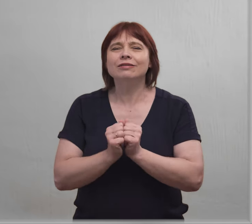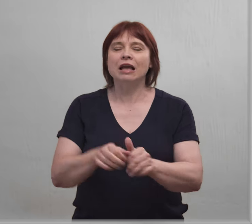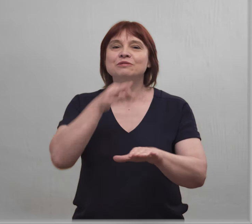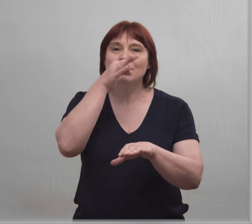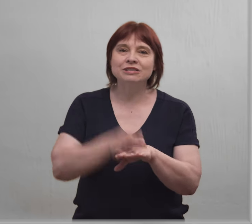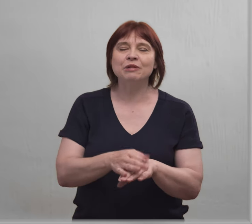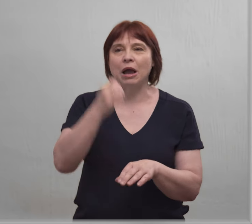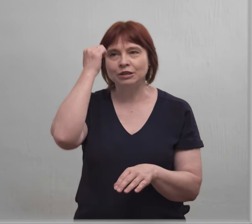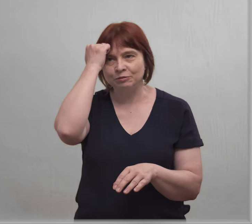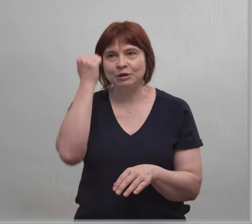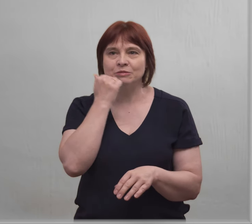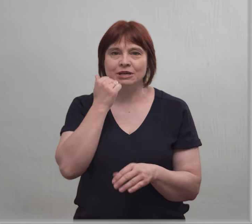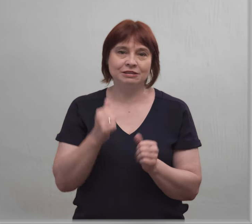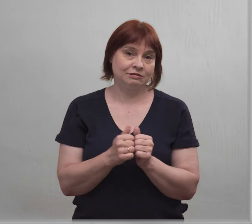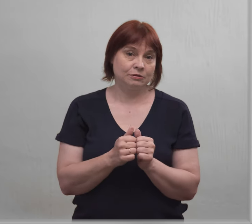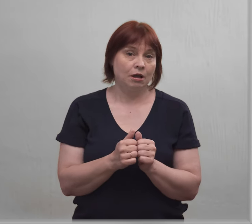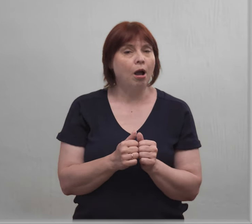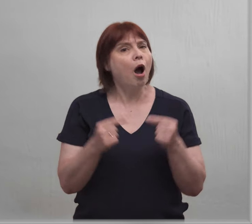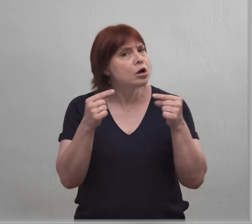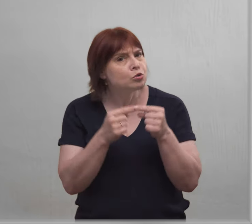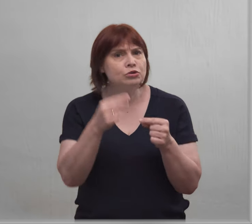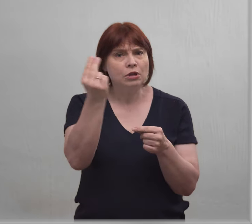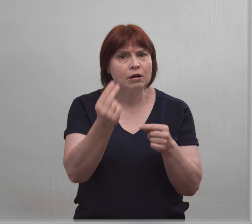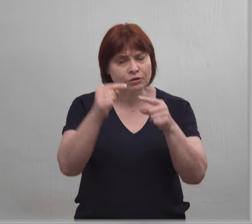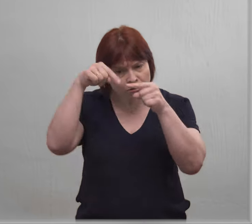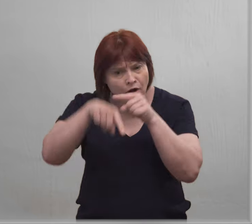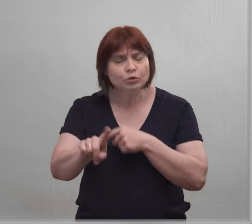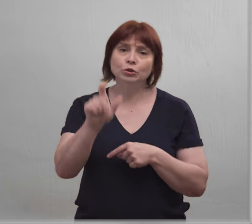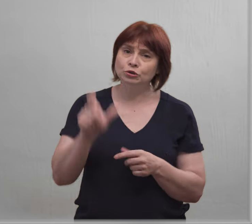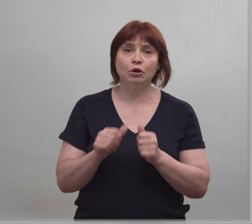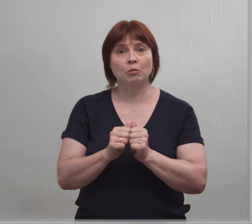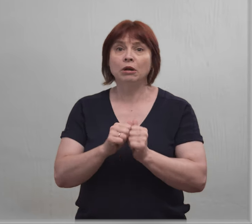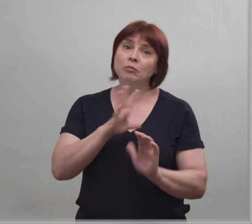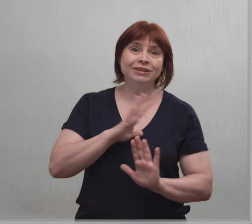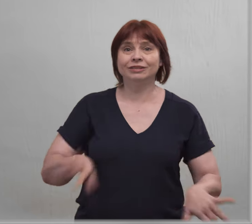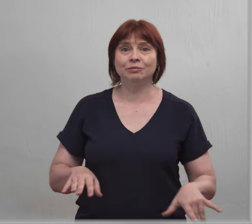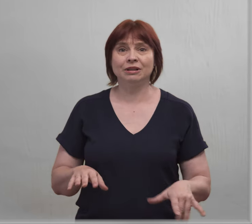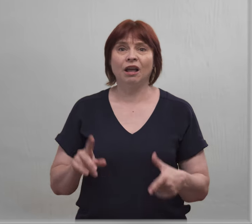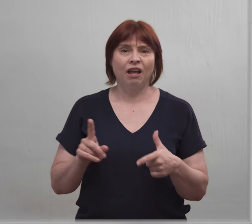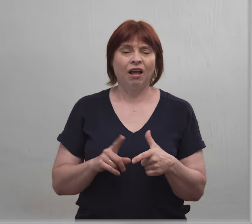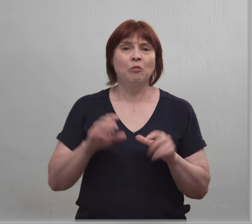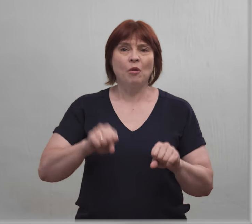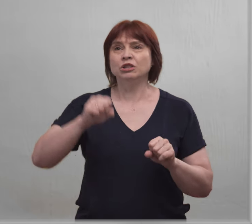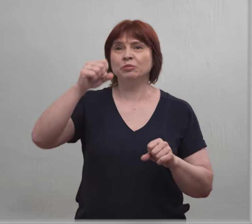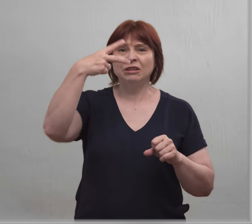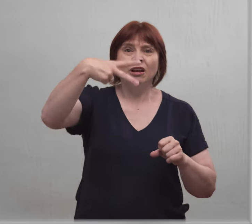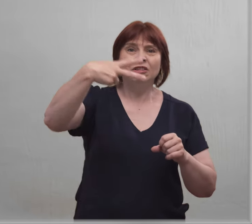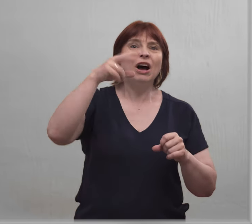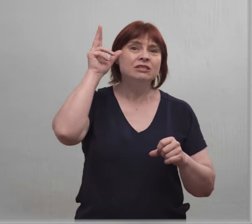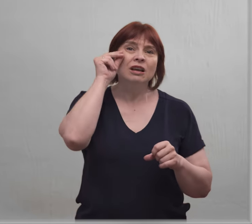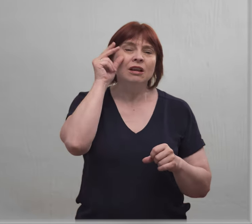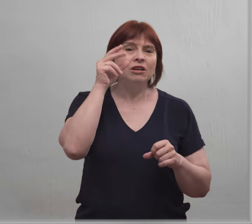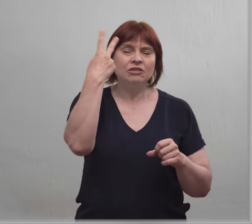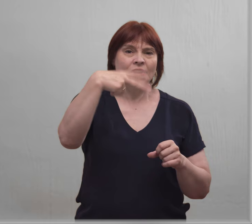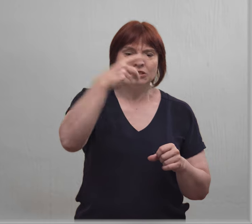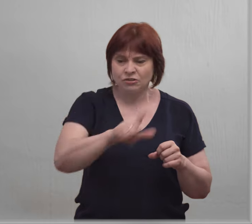спасибо, что помолились. Там просто было 20 смайликов, и может быть только один кто-то помолился очень сильно. И Павел говорит,